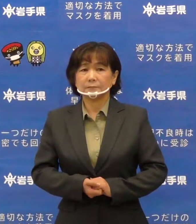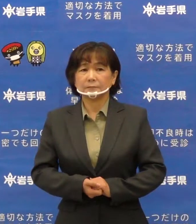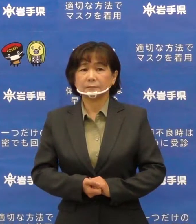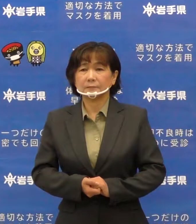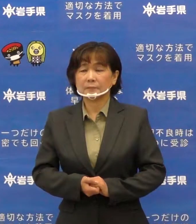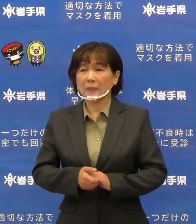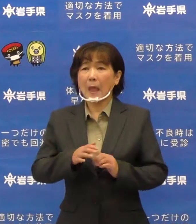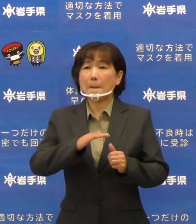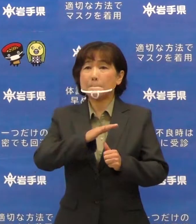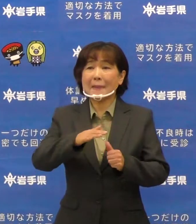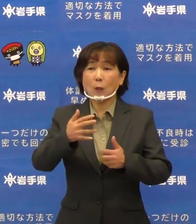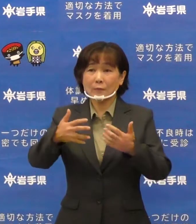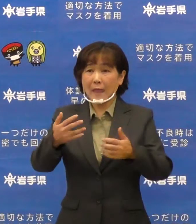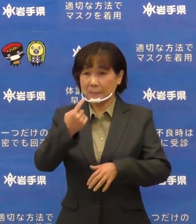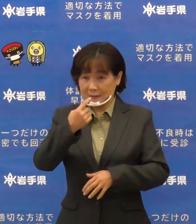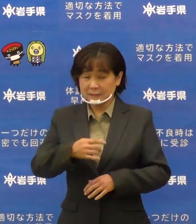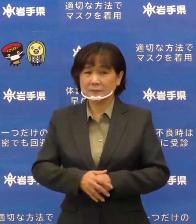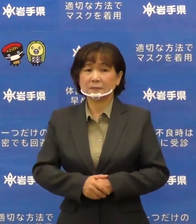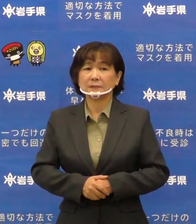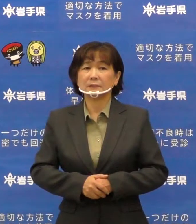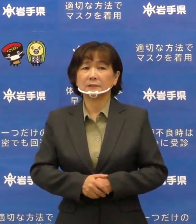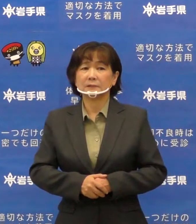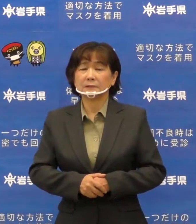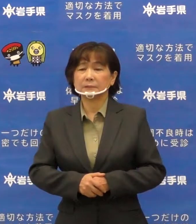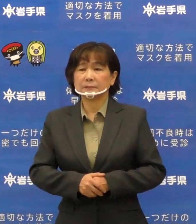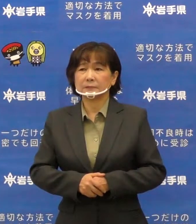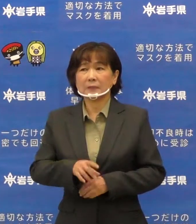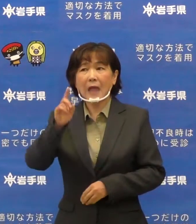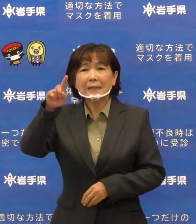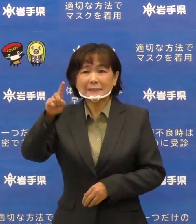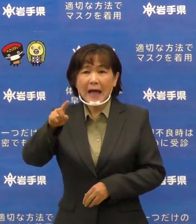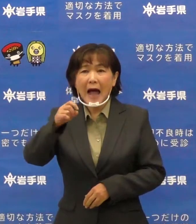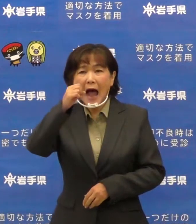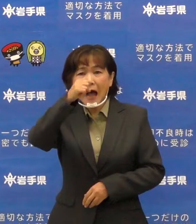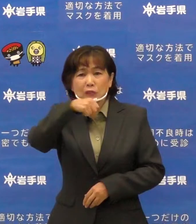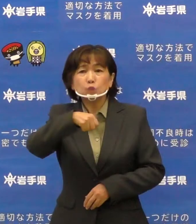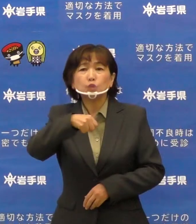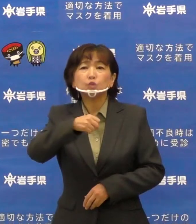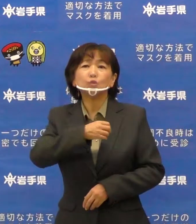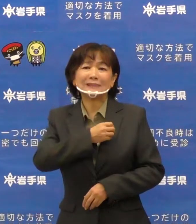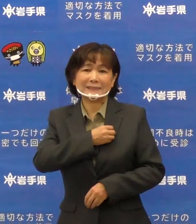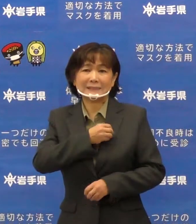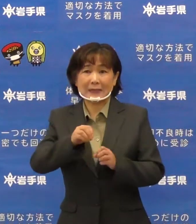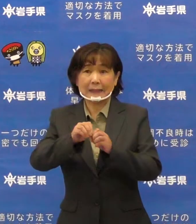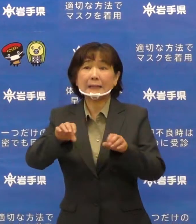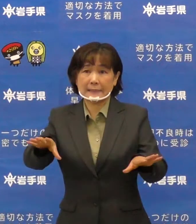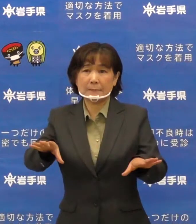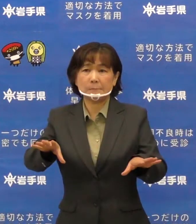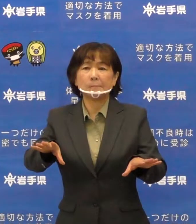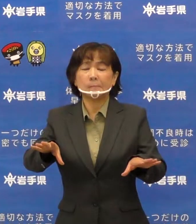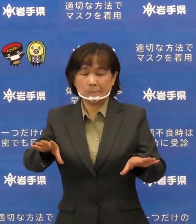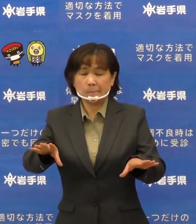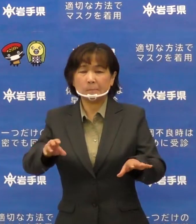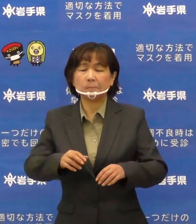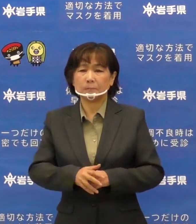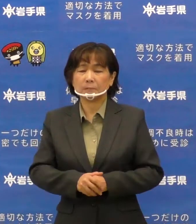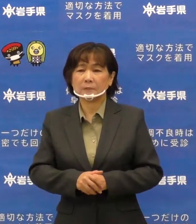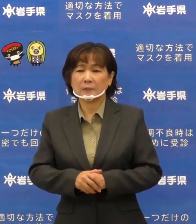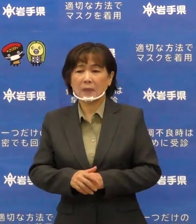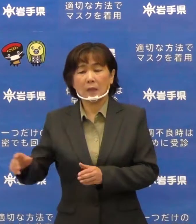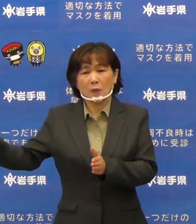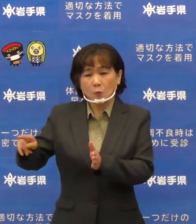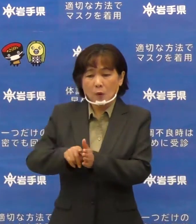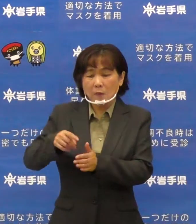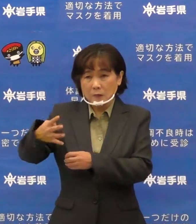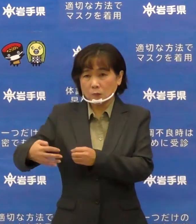めんこいテレビです。明日で衆議院が解散になるということで、改めてこの4年間のですね、自公政権の評価、知事はどのよう